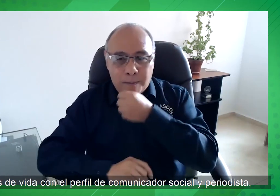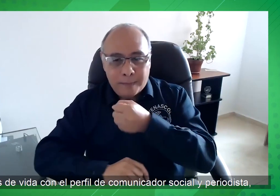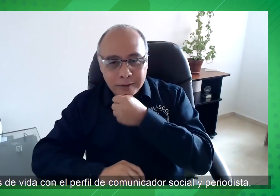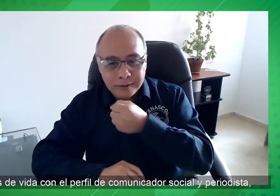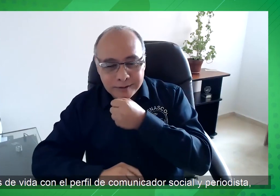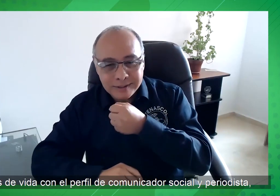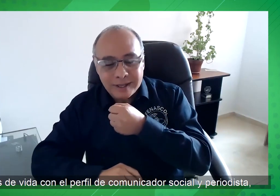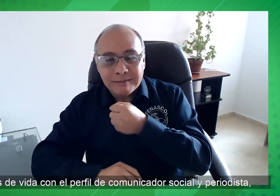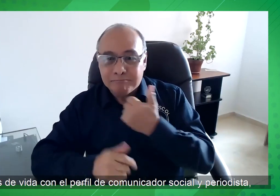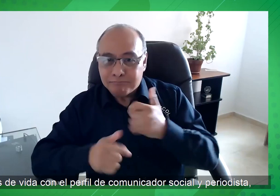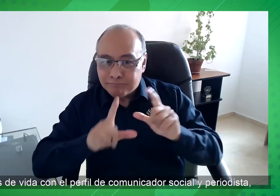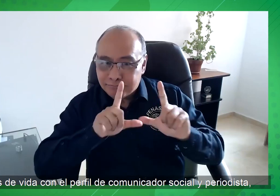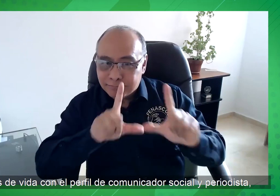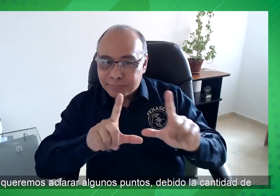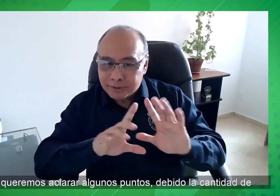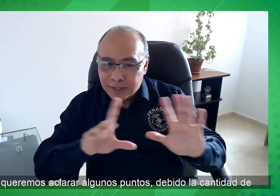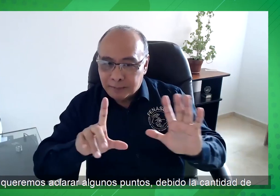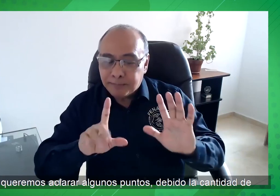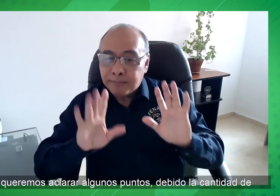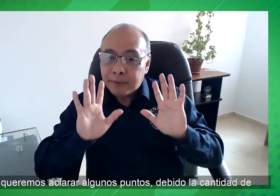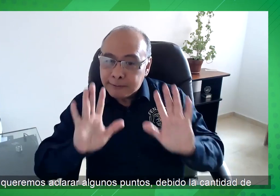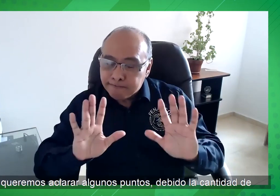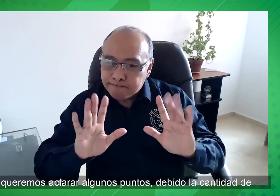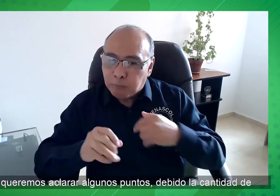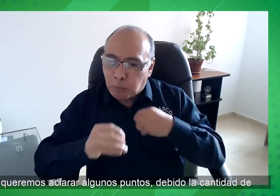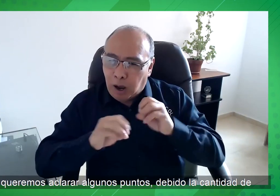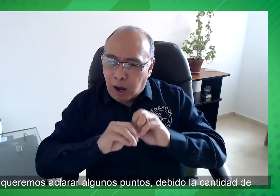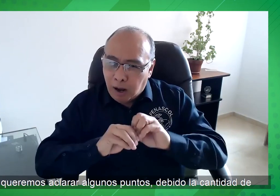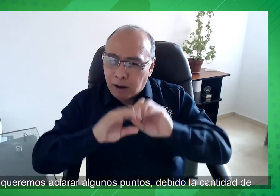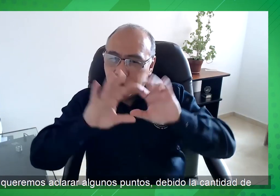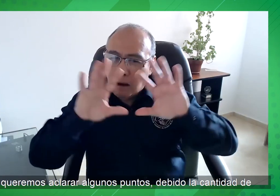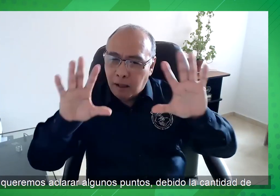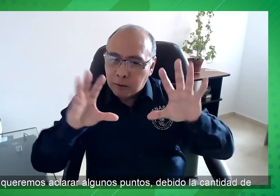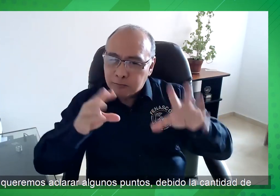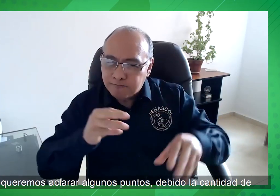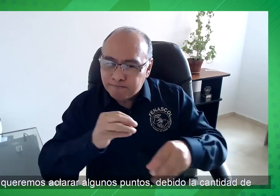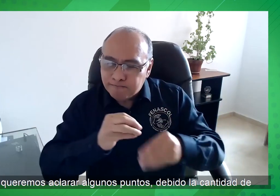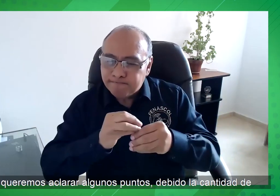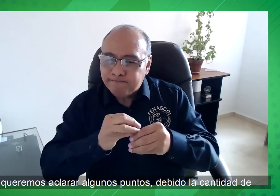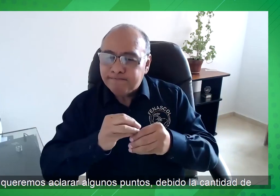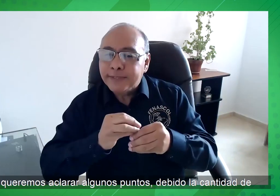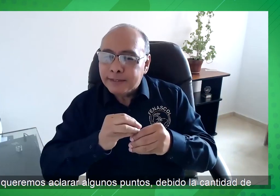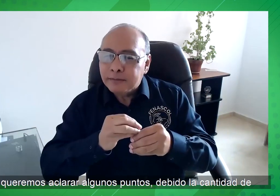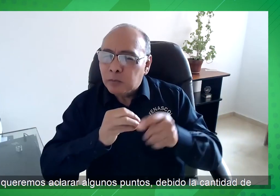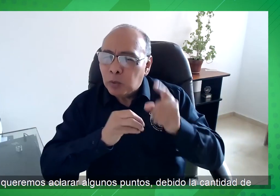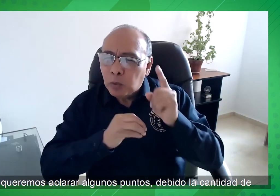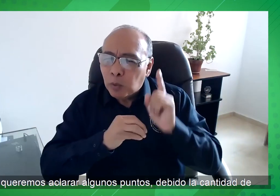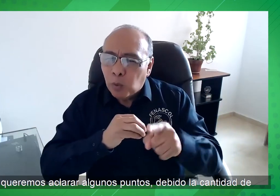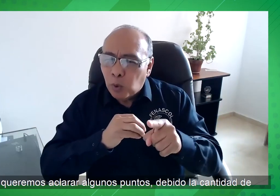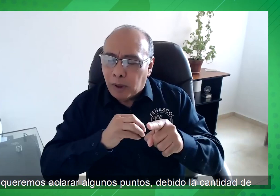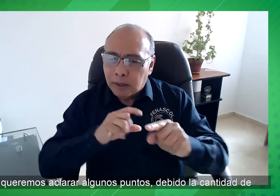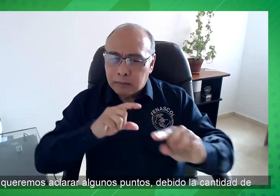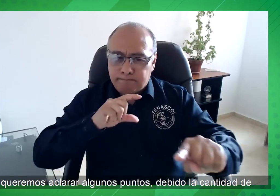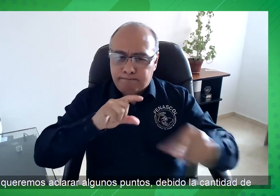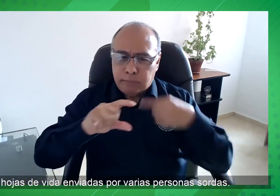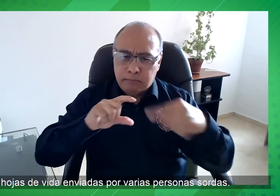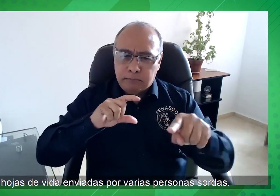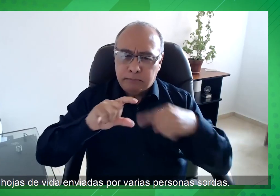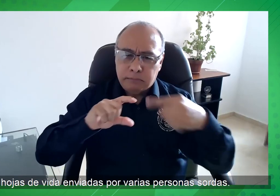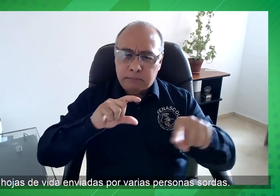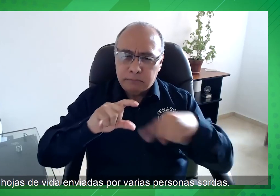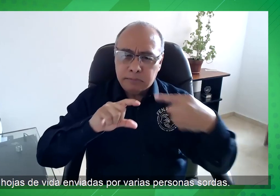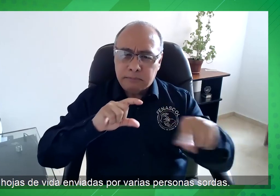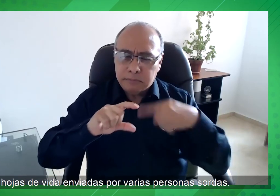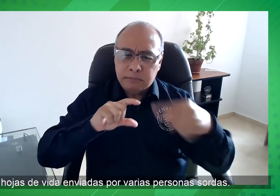periodista. Pero queremos aclarar algunos puntos, debido a la cantidad de